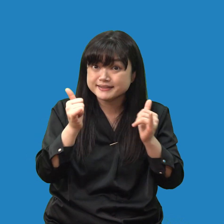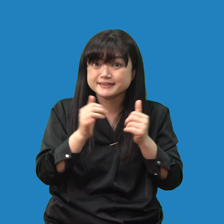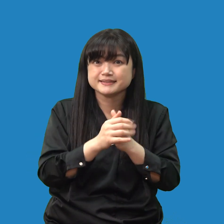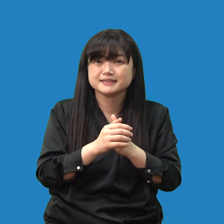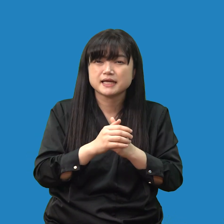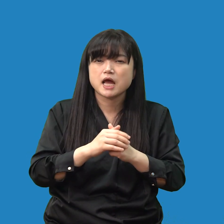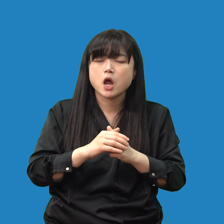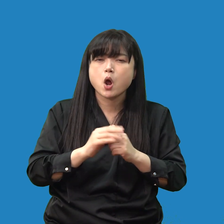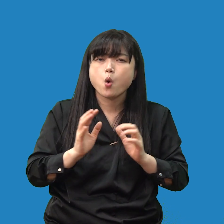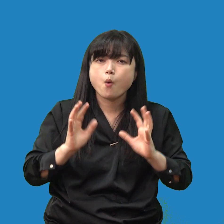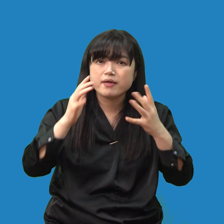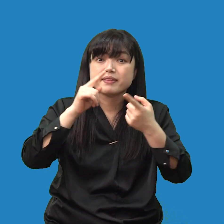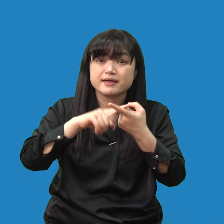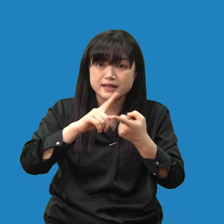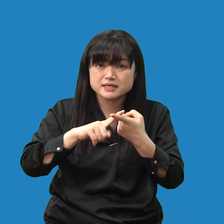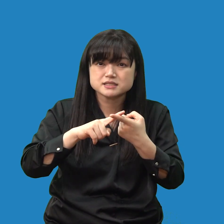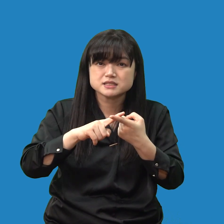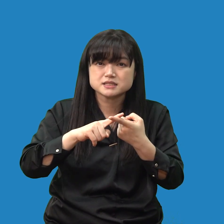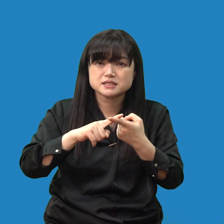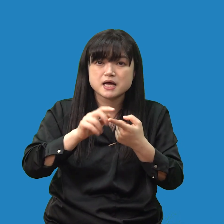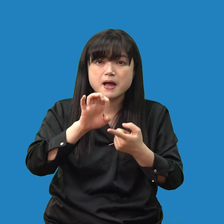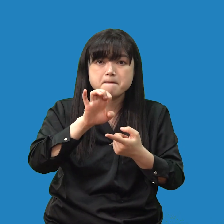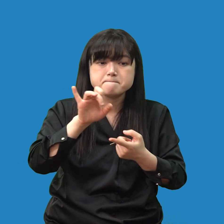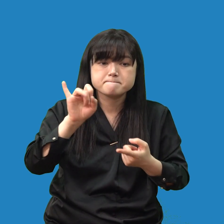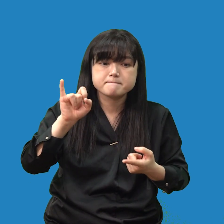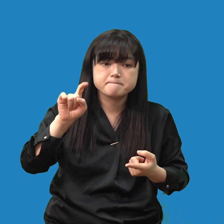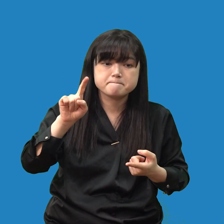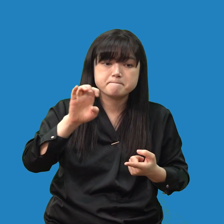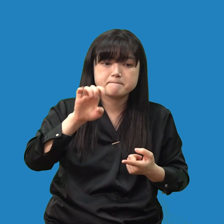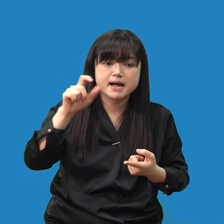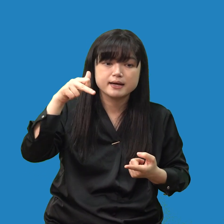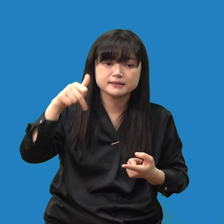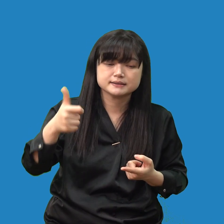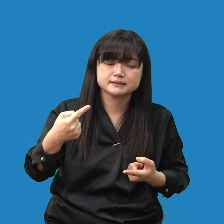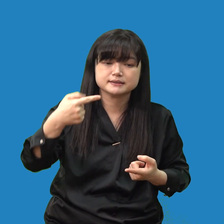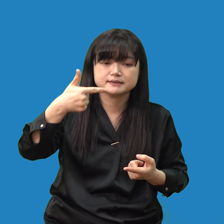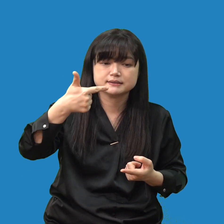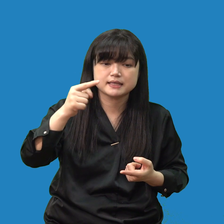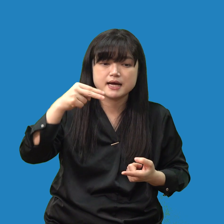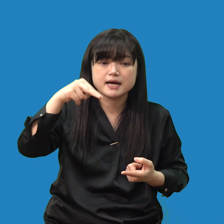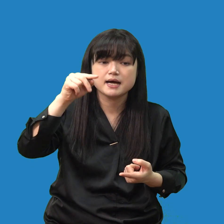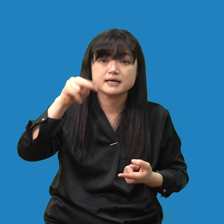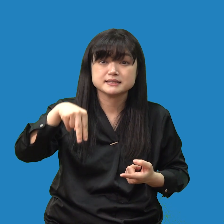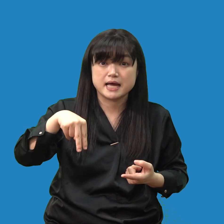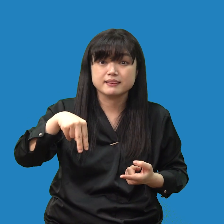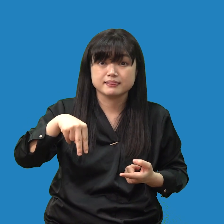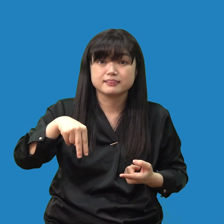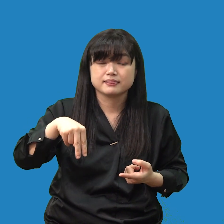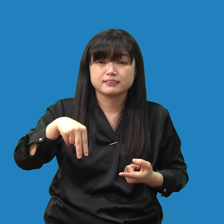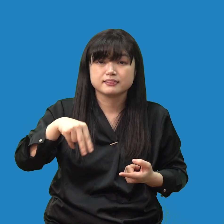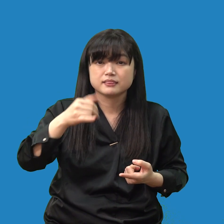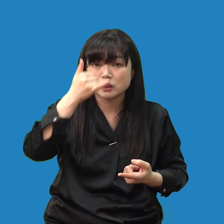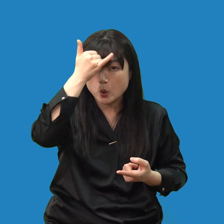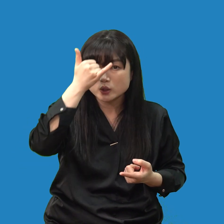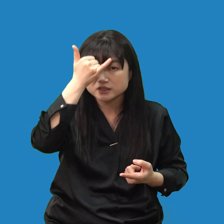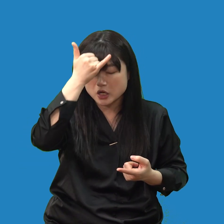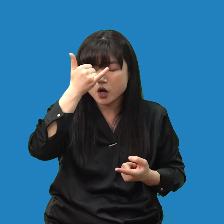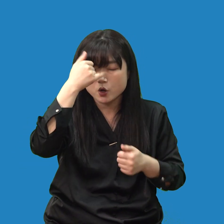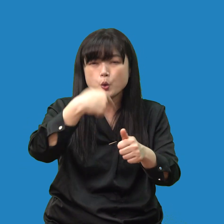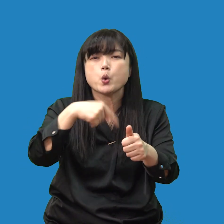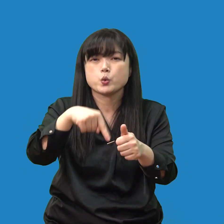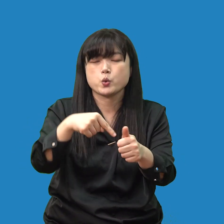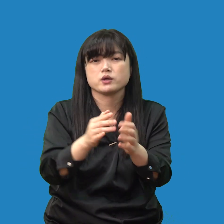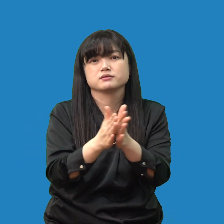유대인들은 이 환대를 하크나샷 오르킴이라고 해서 가장 중요한 윤리적 덕목으로